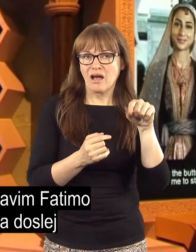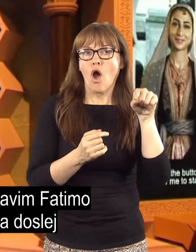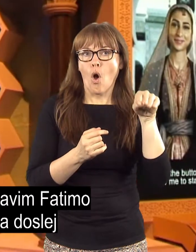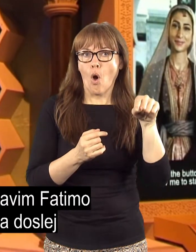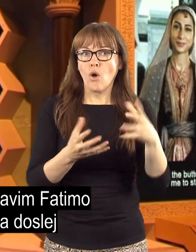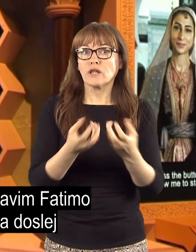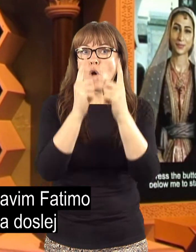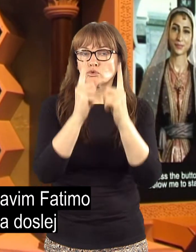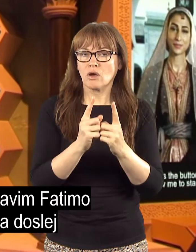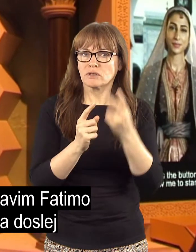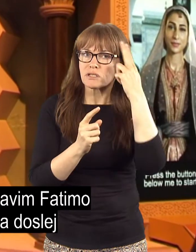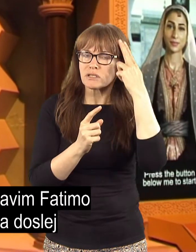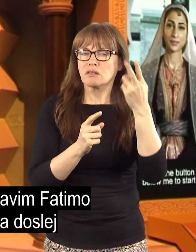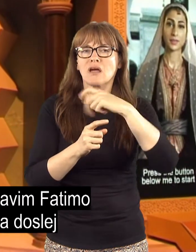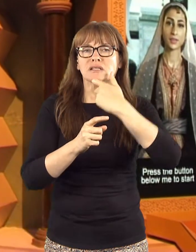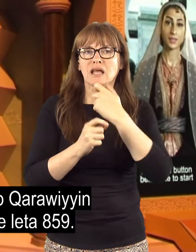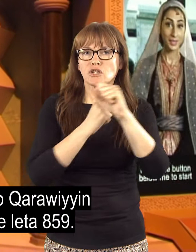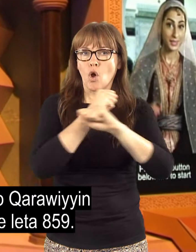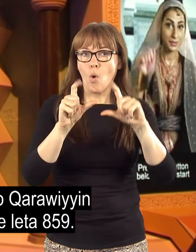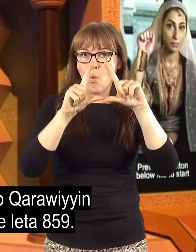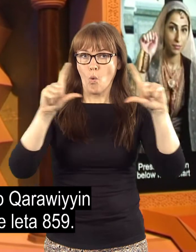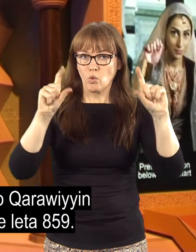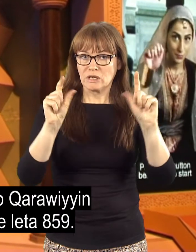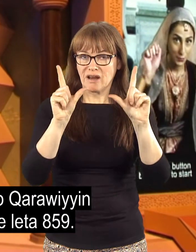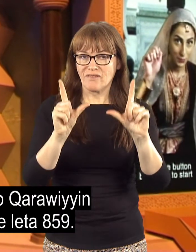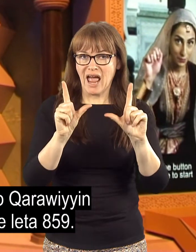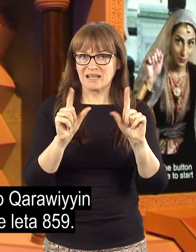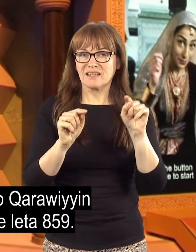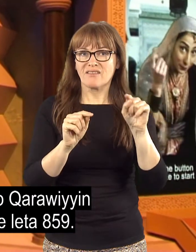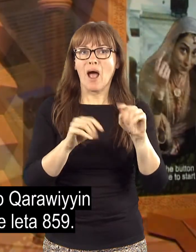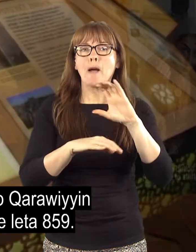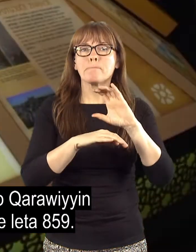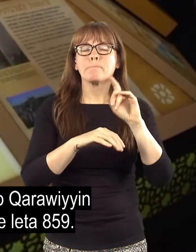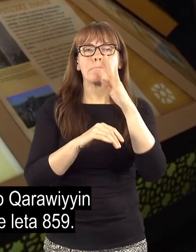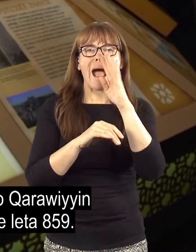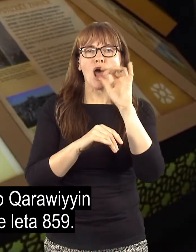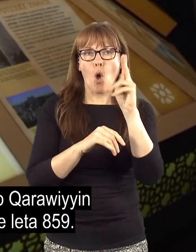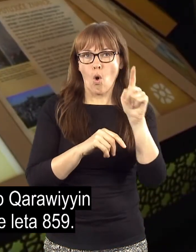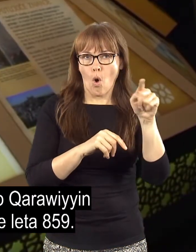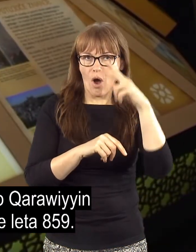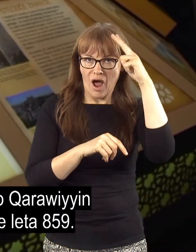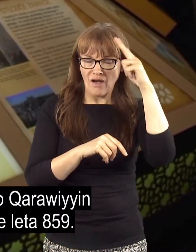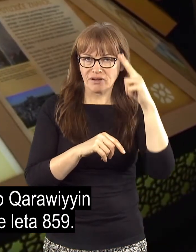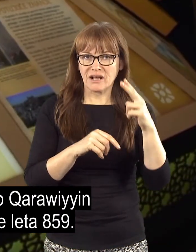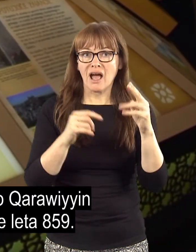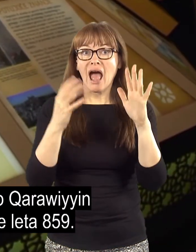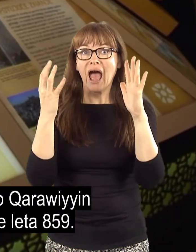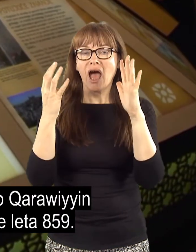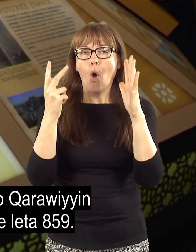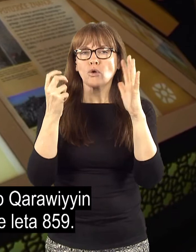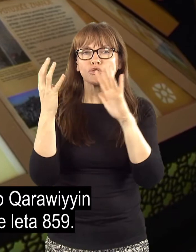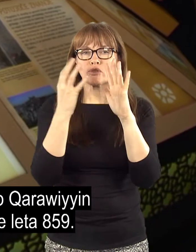je ustanovila doslej znano najstarejšo univerzo Al-Karuin v Fezu, Maroku in to že leta